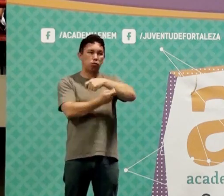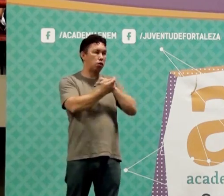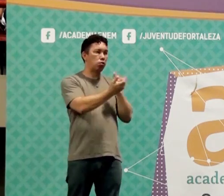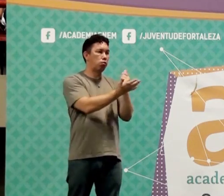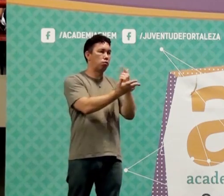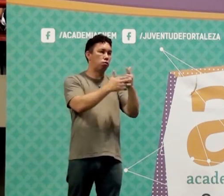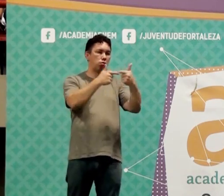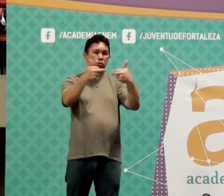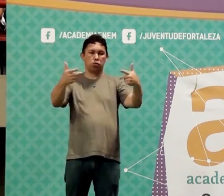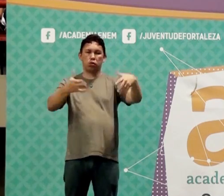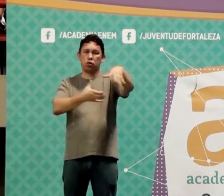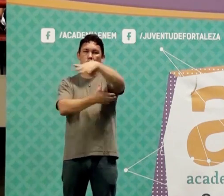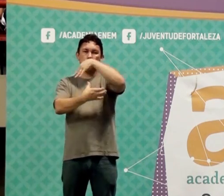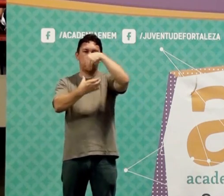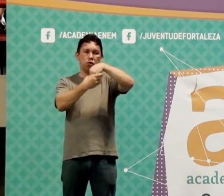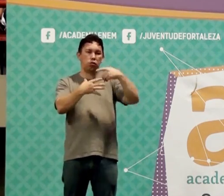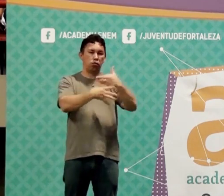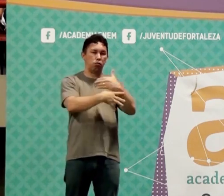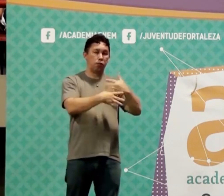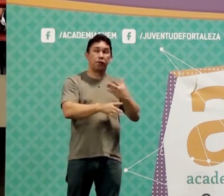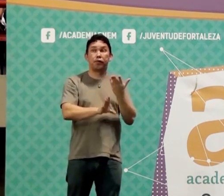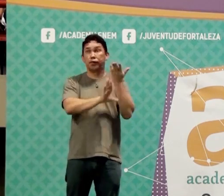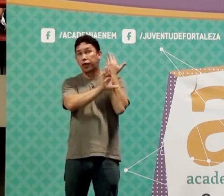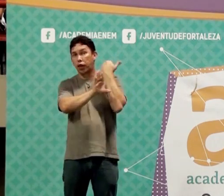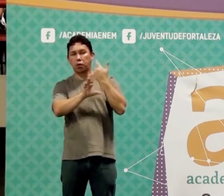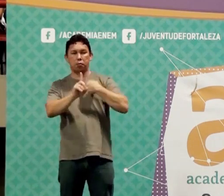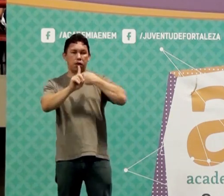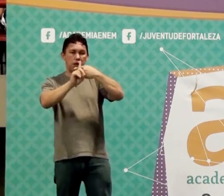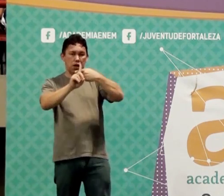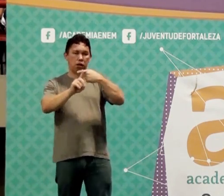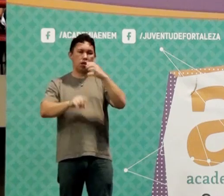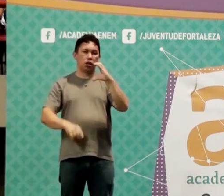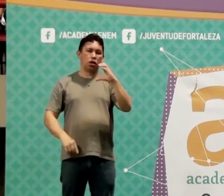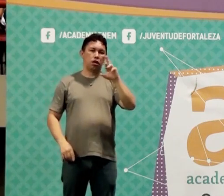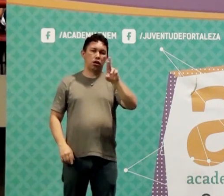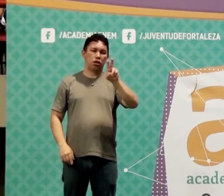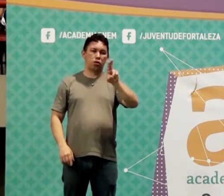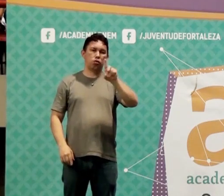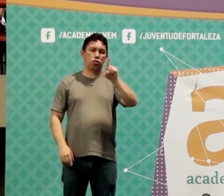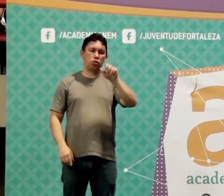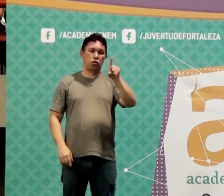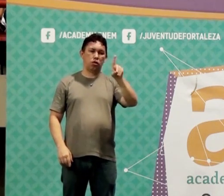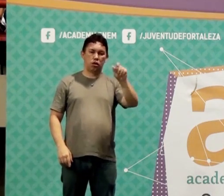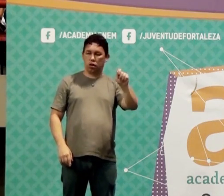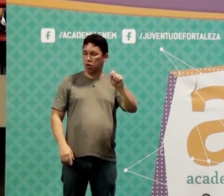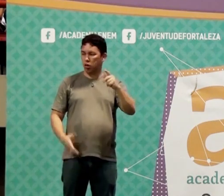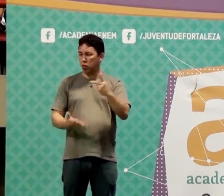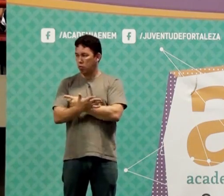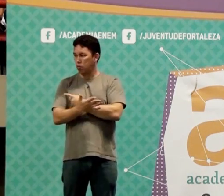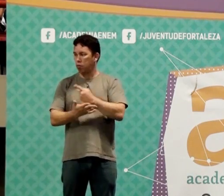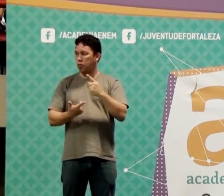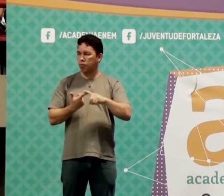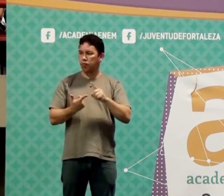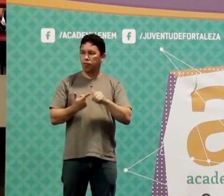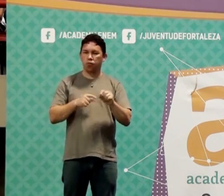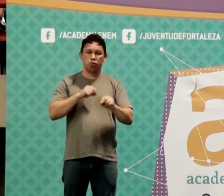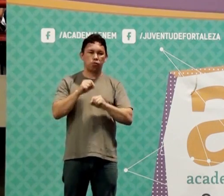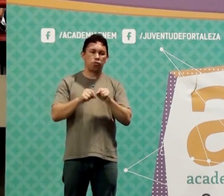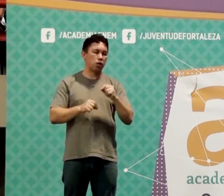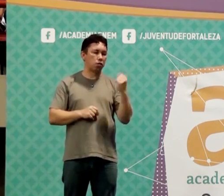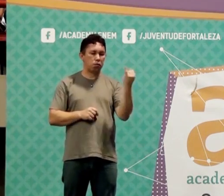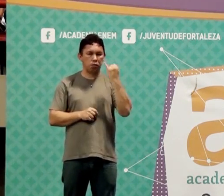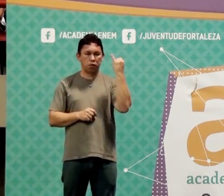Existe o molho à bolonhesa com carne moída, com molho de tomate que nasceu na cidade de Bolonha. Tá certo? Vai ter o